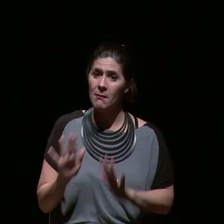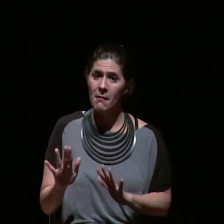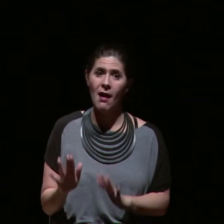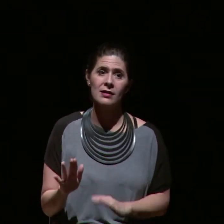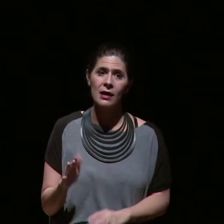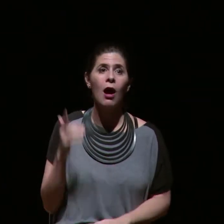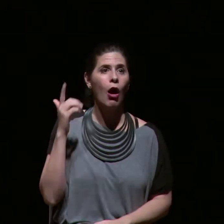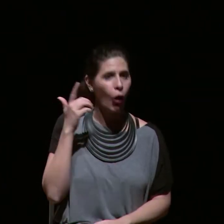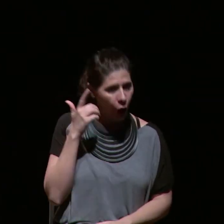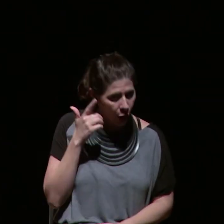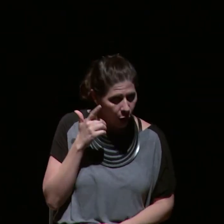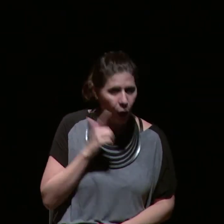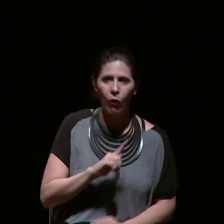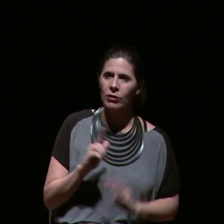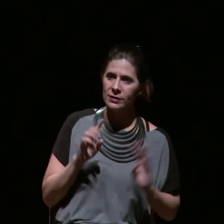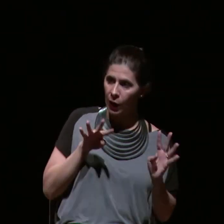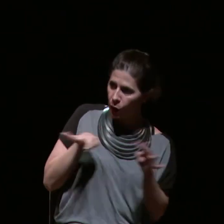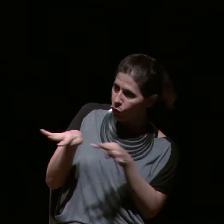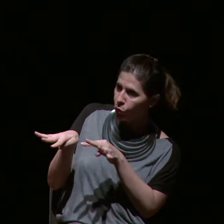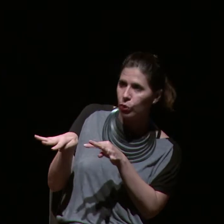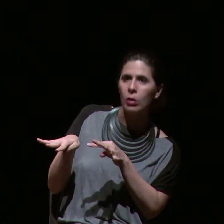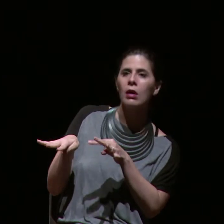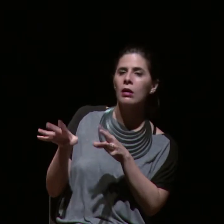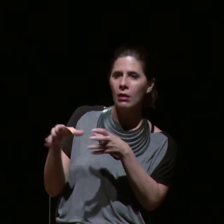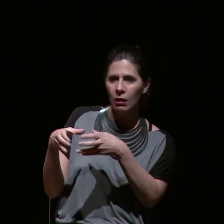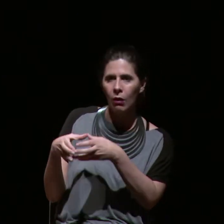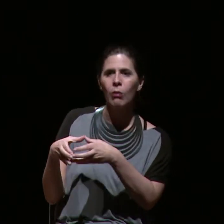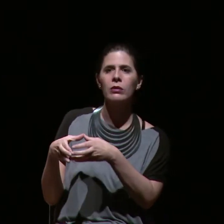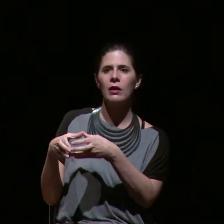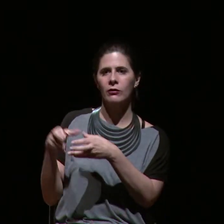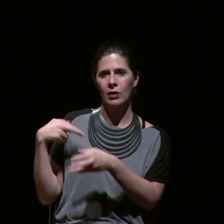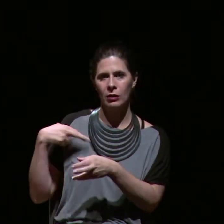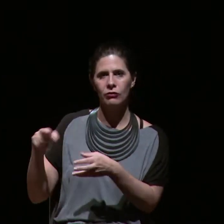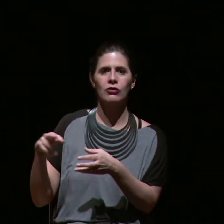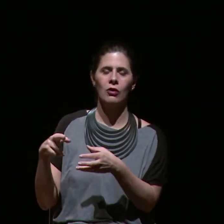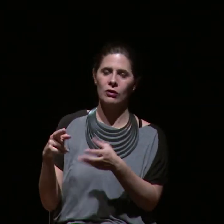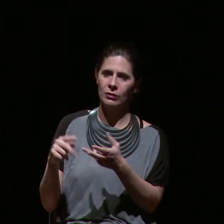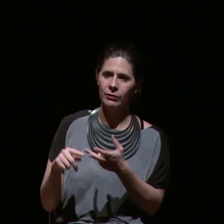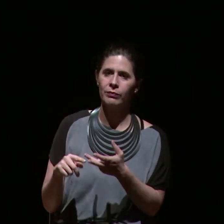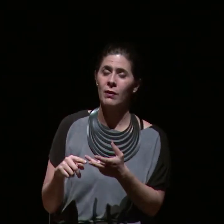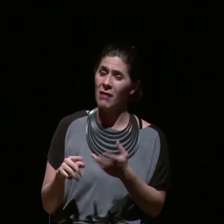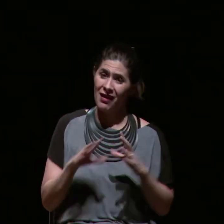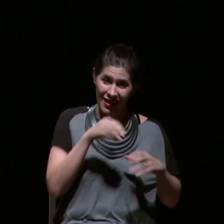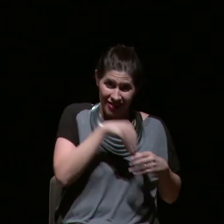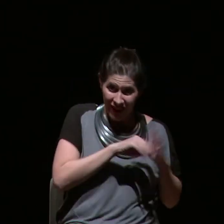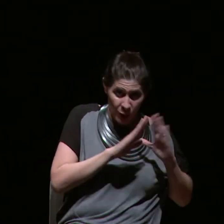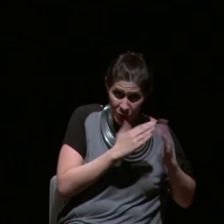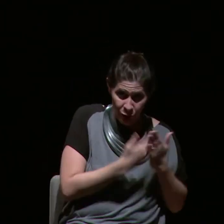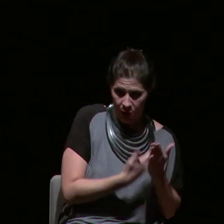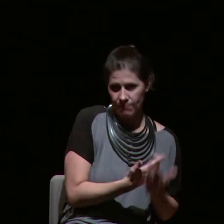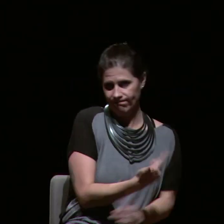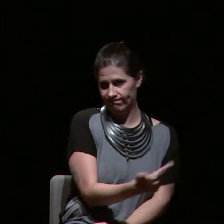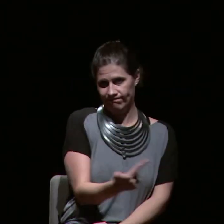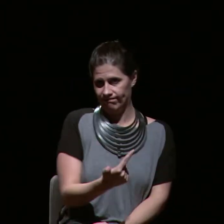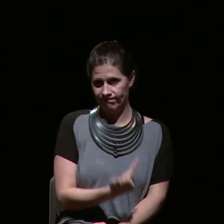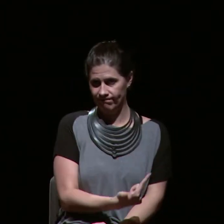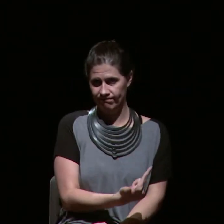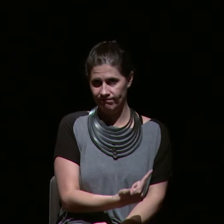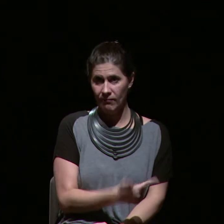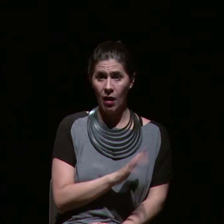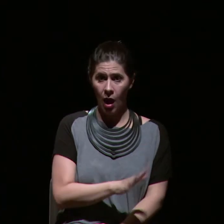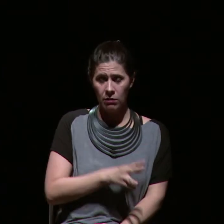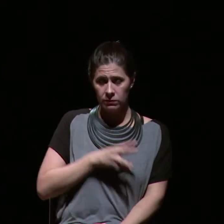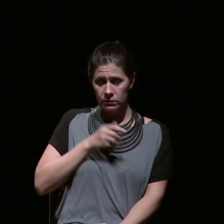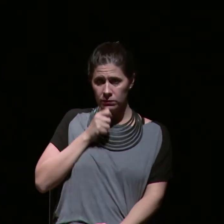e pela comunidade religiosa da qual ele participa. O mesmo não se aplicou ao nosso ambiente escolar. Lá, meu aluno se